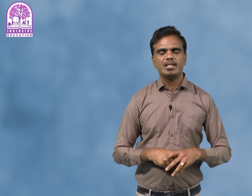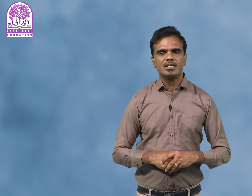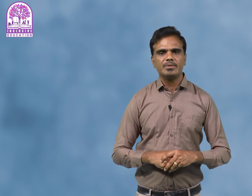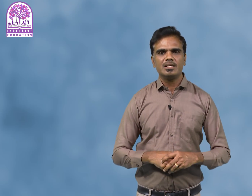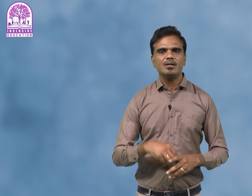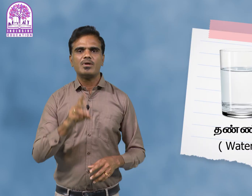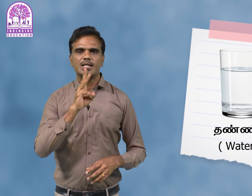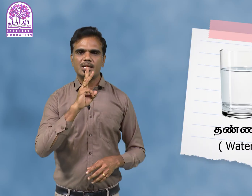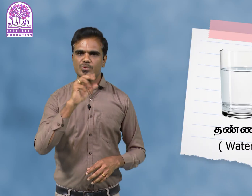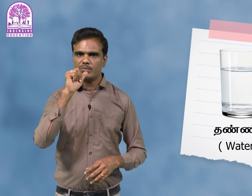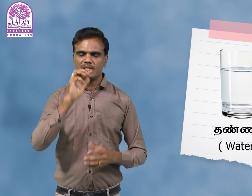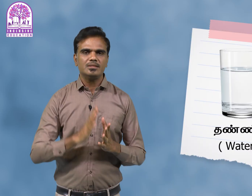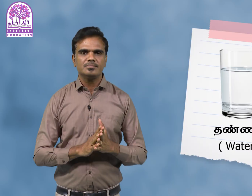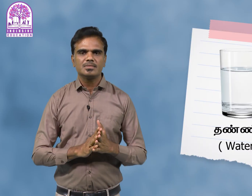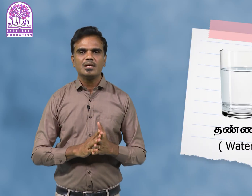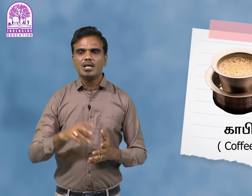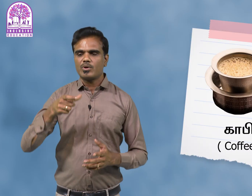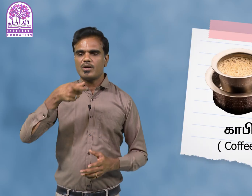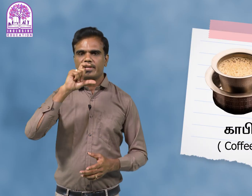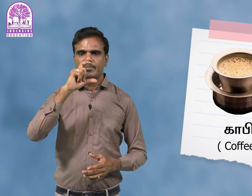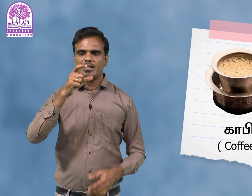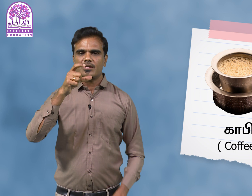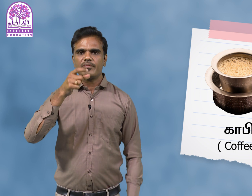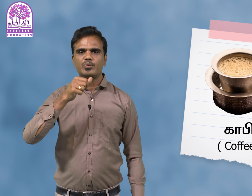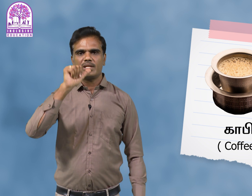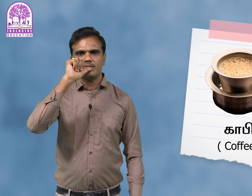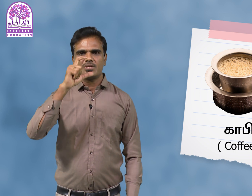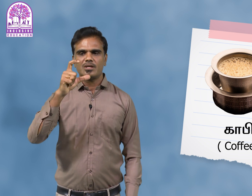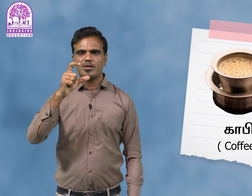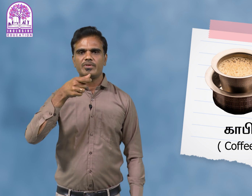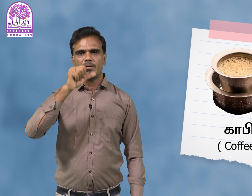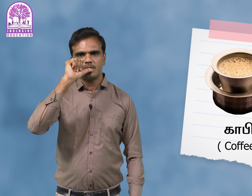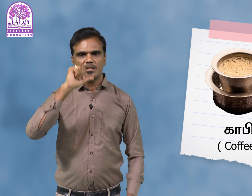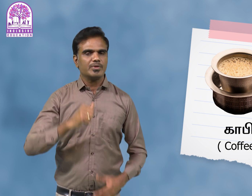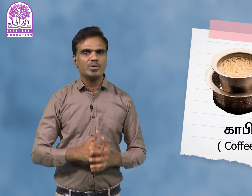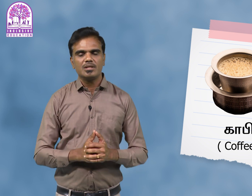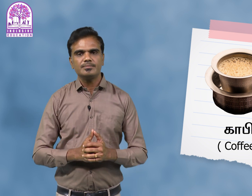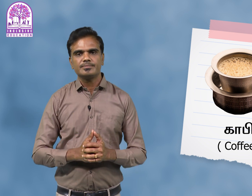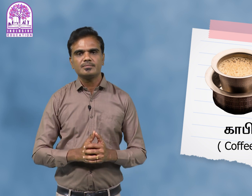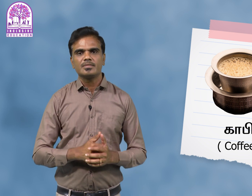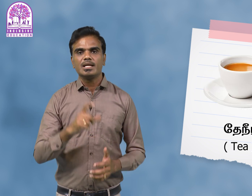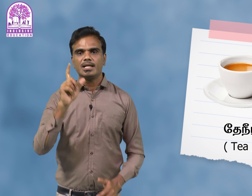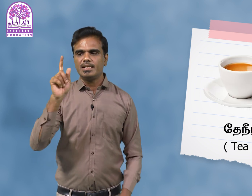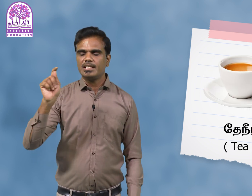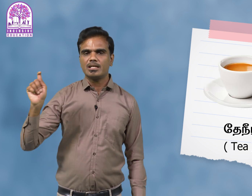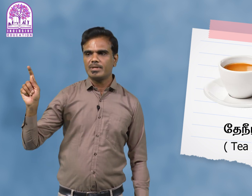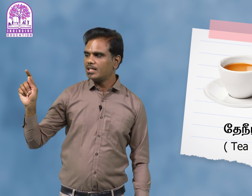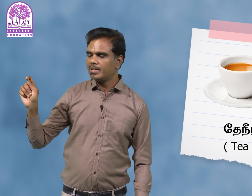என்ன இருக்குது அப்படின்னா வாட்டர் நான் சொல்லி கொடுத்துட்டேன். இப்போ காஃபி இங்கே பாருங்களேன், காஃபி குடிக்கிறீங்கன்னு வச்சுக்கலாம், காஃபி காமிச்சிட்டு காஃபி குடிக்கலாம். டீக்கு என்ன காமிக்கலாம், இங்கே பாருங்கள்